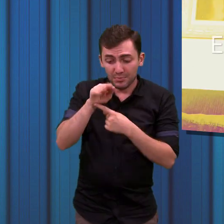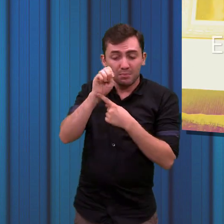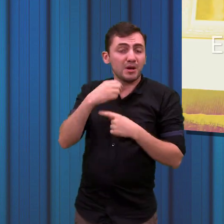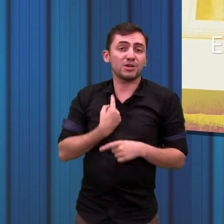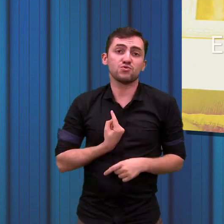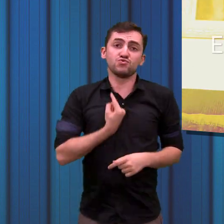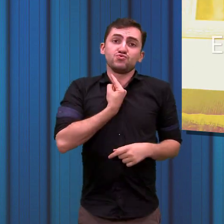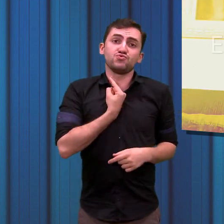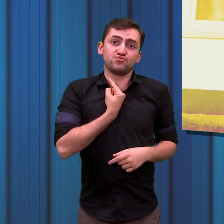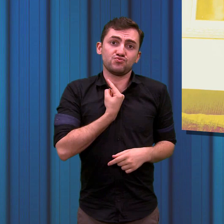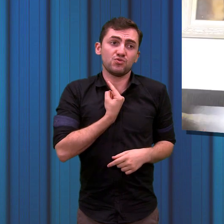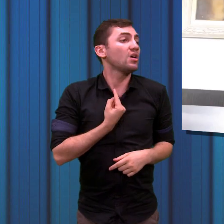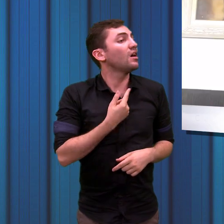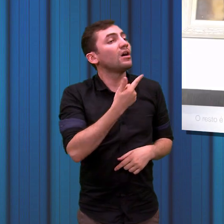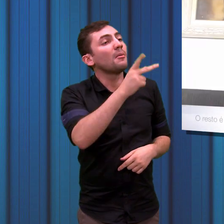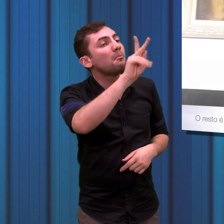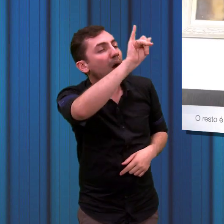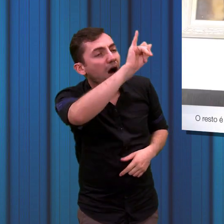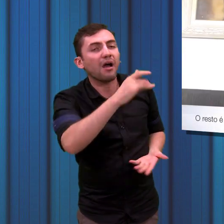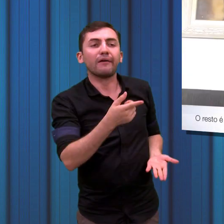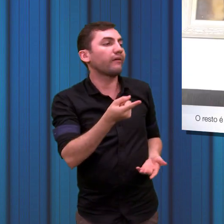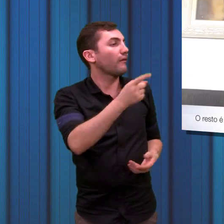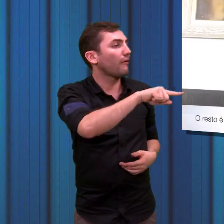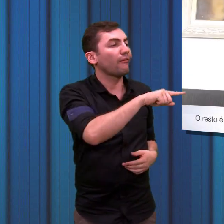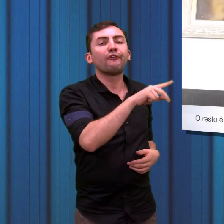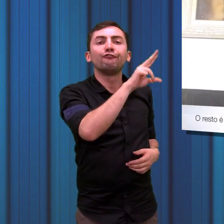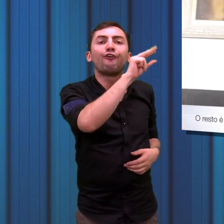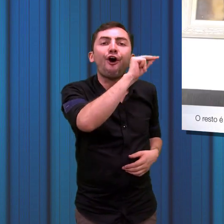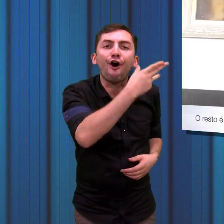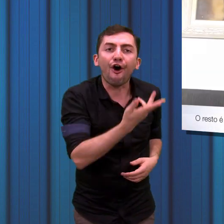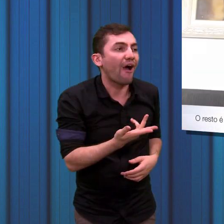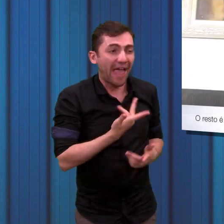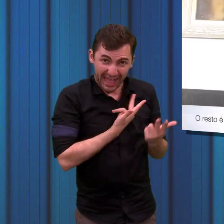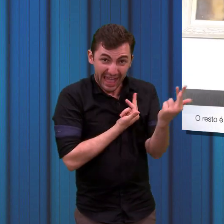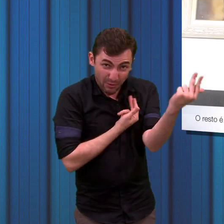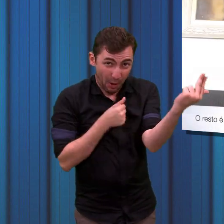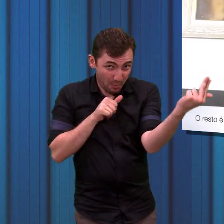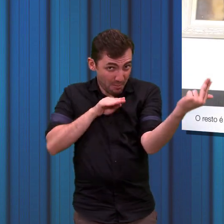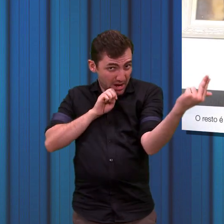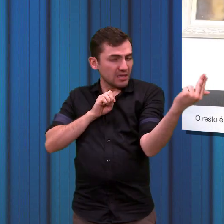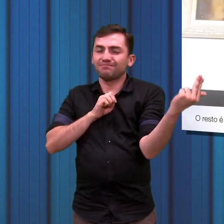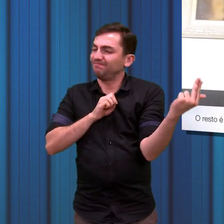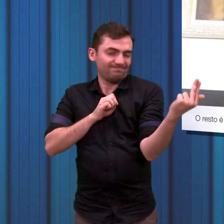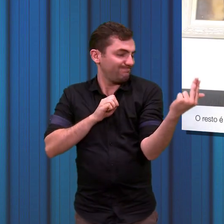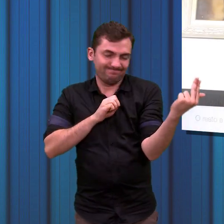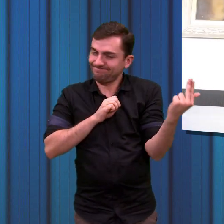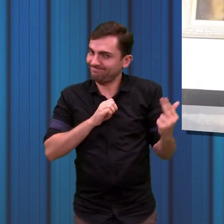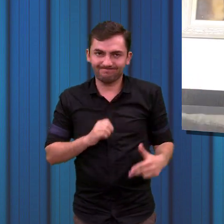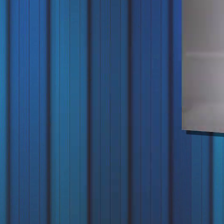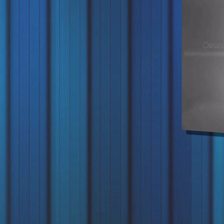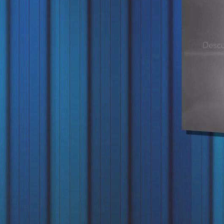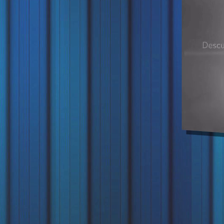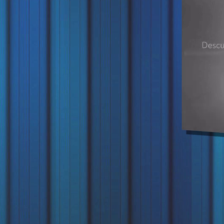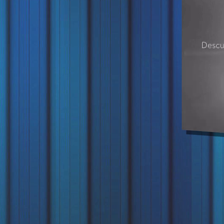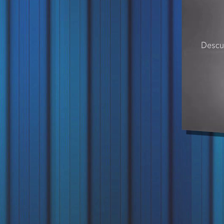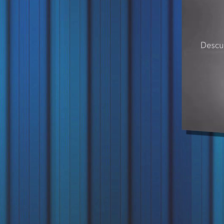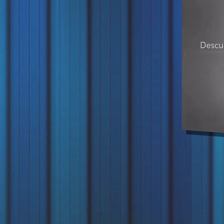E mãe é só você. O resto é o resto. O resto é pai, é vó. Não é a mesma coisa que ser a